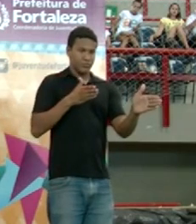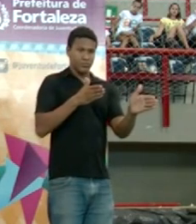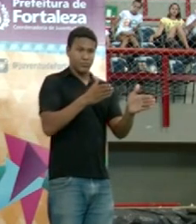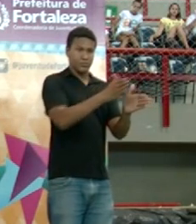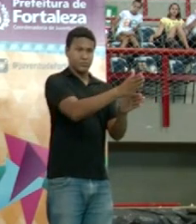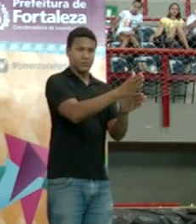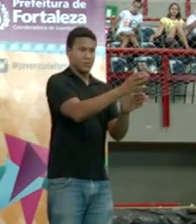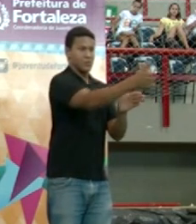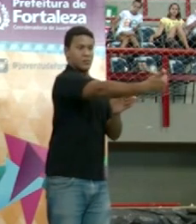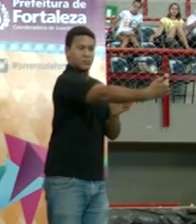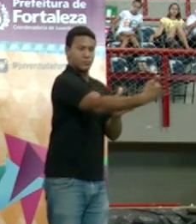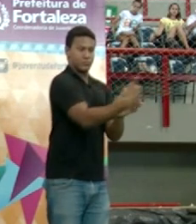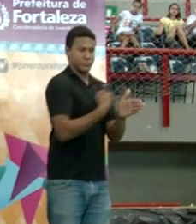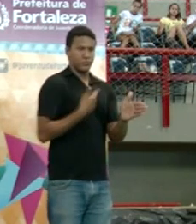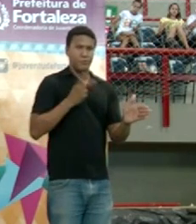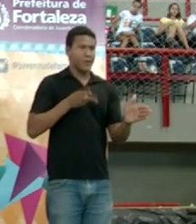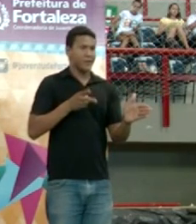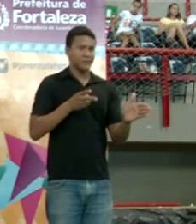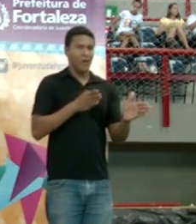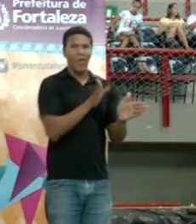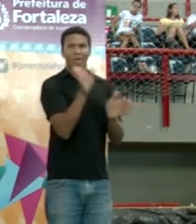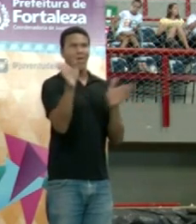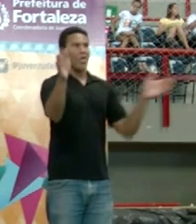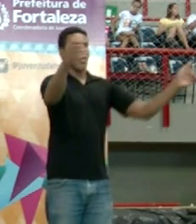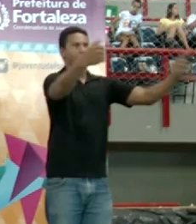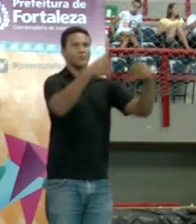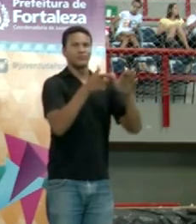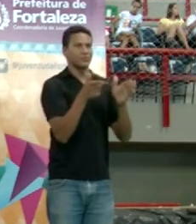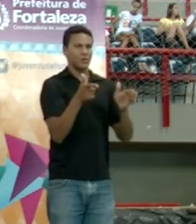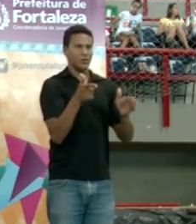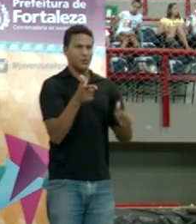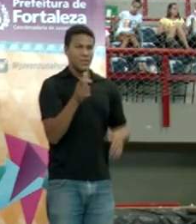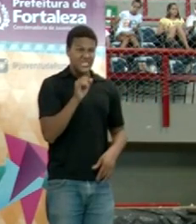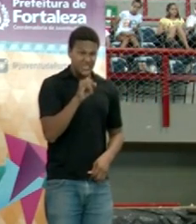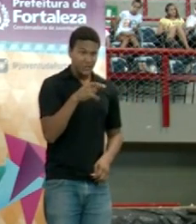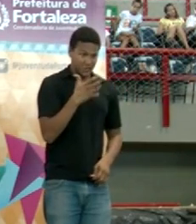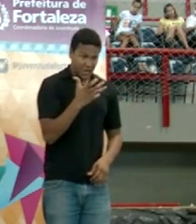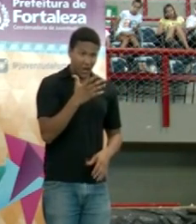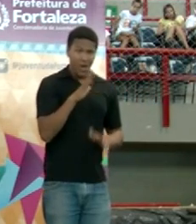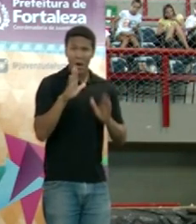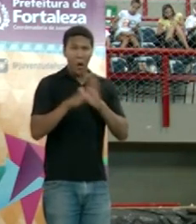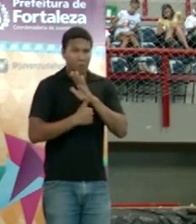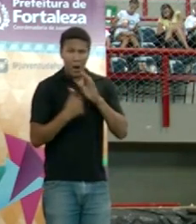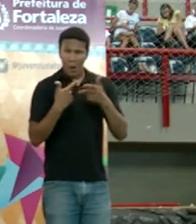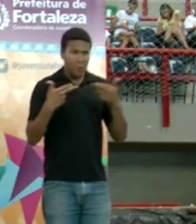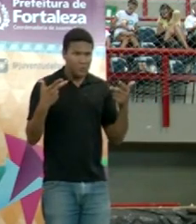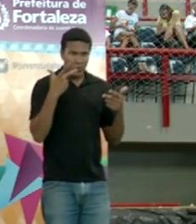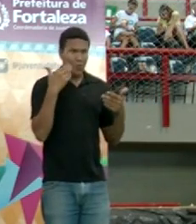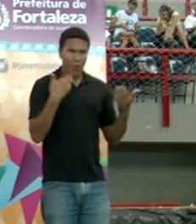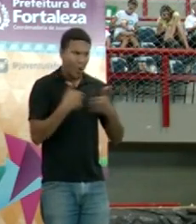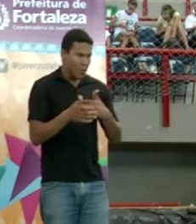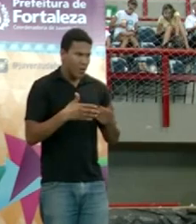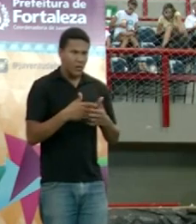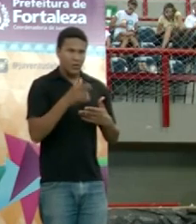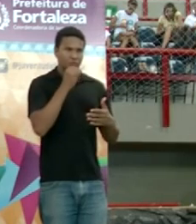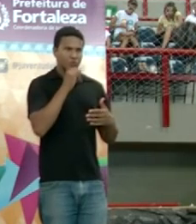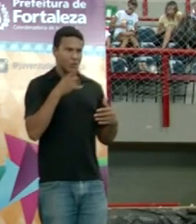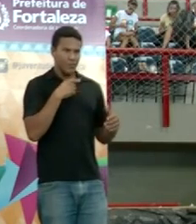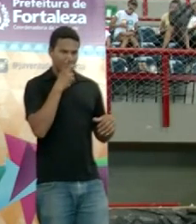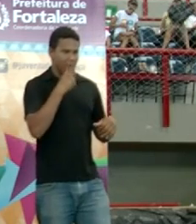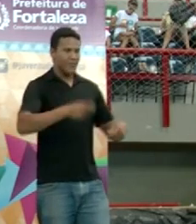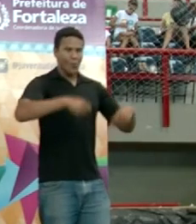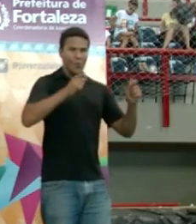um carregamento era muito fácil. Bastava você jogar pedras na rua. Bastava você jogar um tronco. Porque você vai levar numa